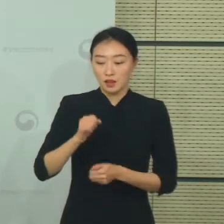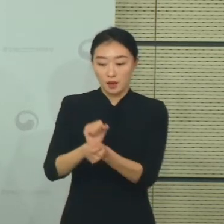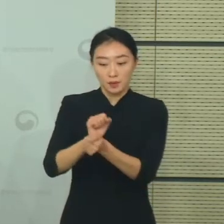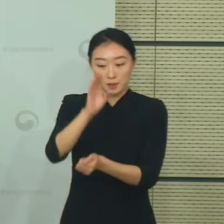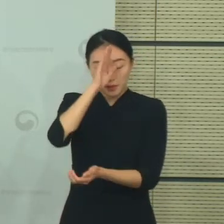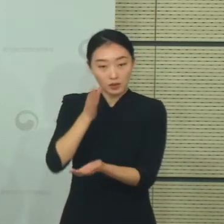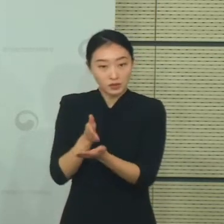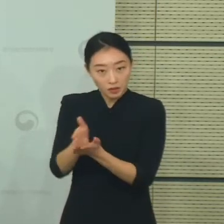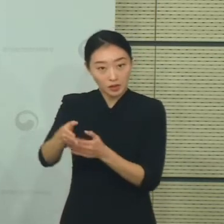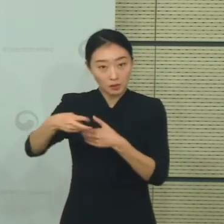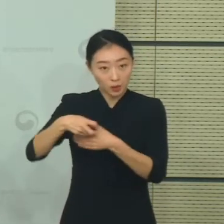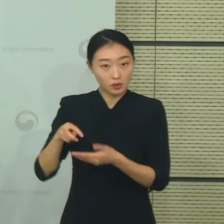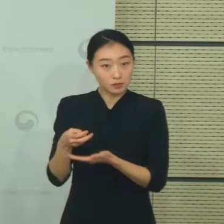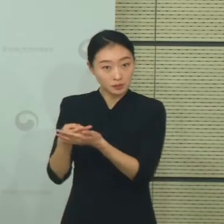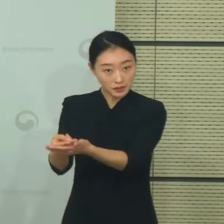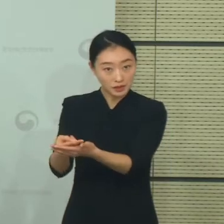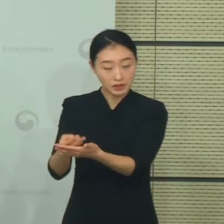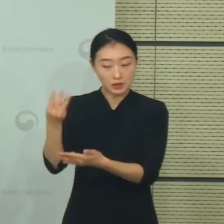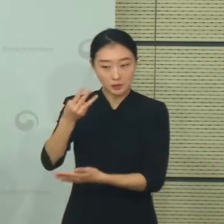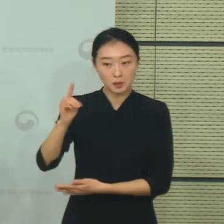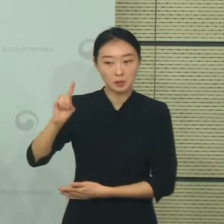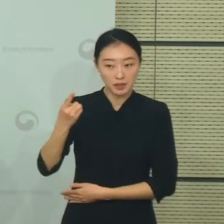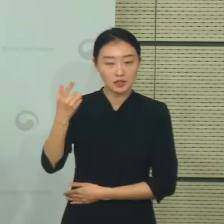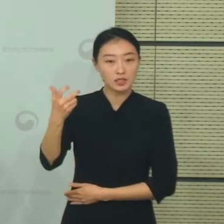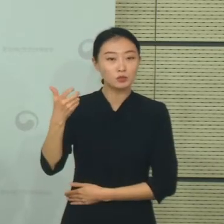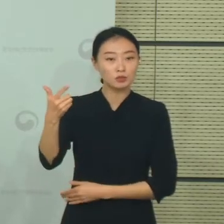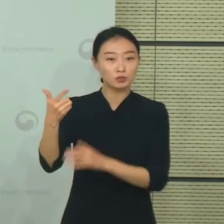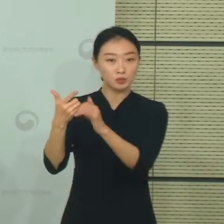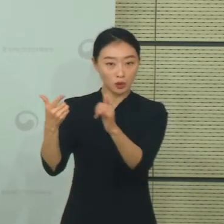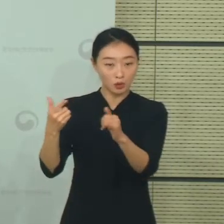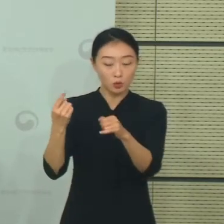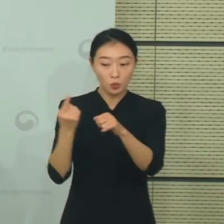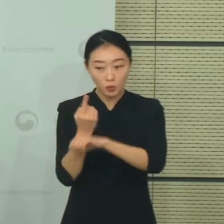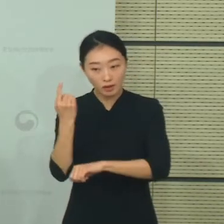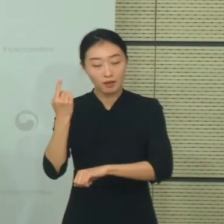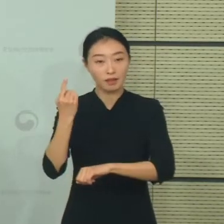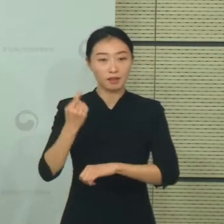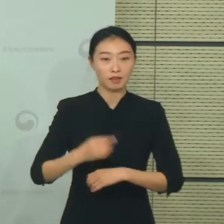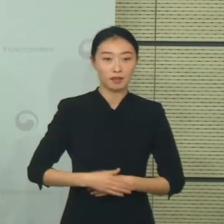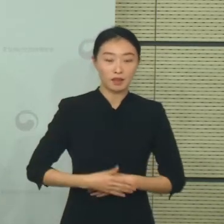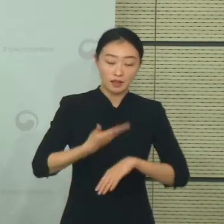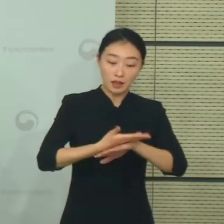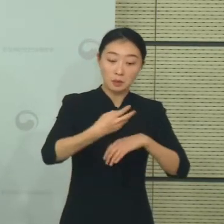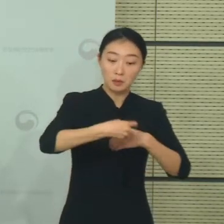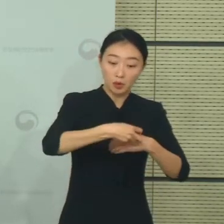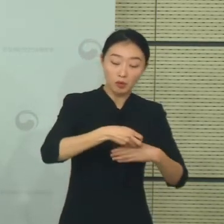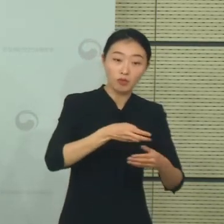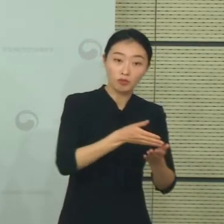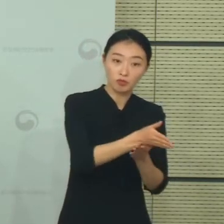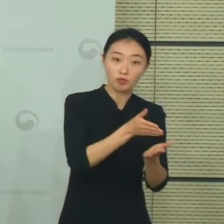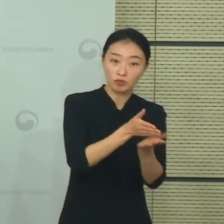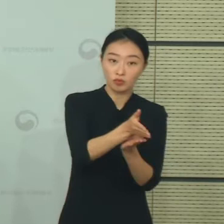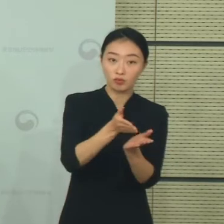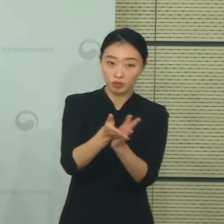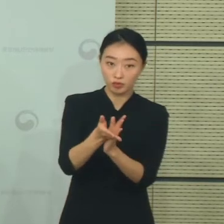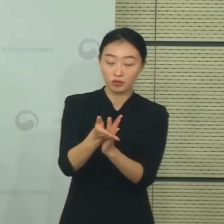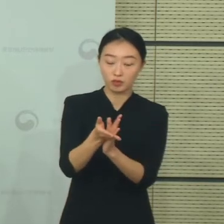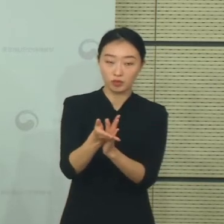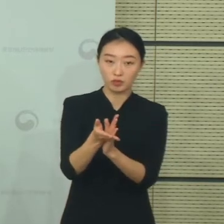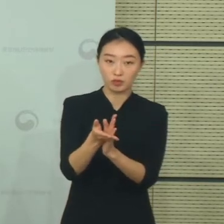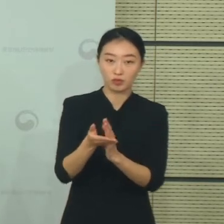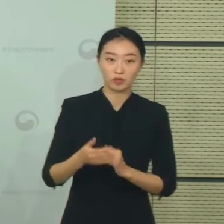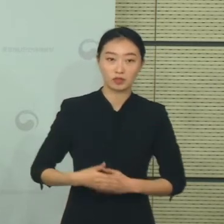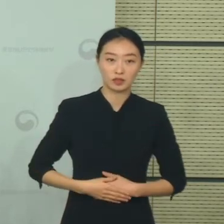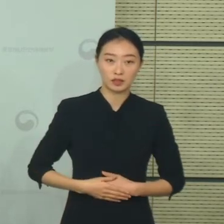한 3,176명이 있고요. 그 외에 이제 다른 병원들의 뭐 상급종합병원이라든지 이러한